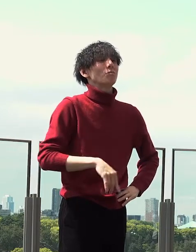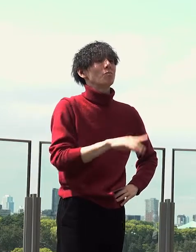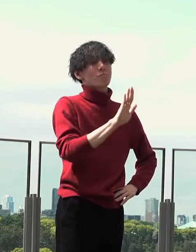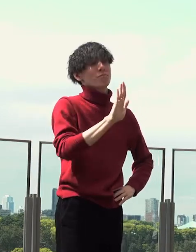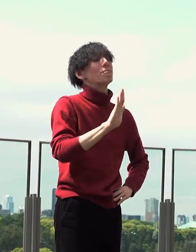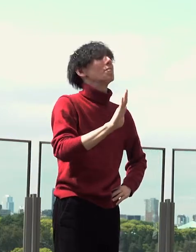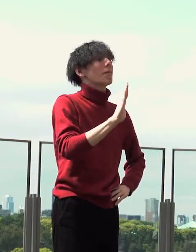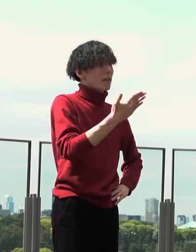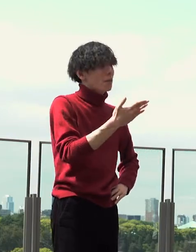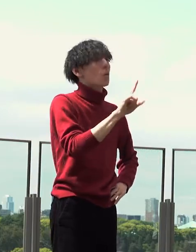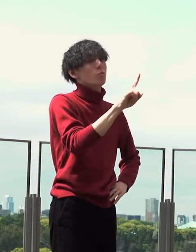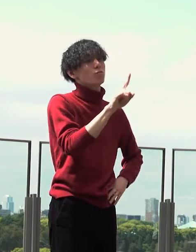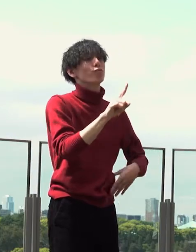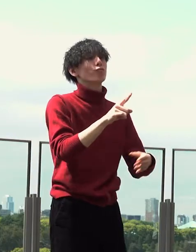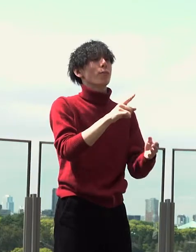ともあるんですよね。